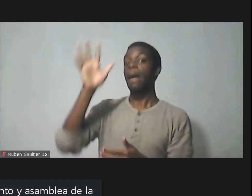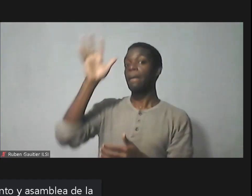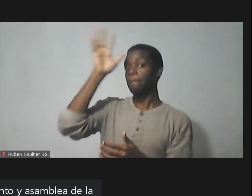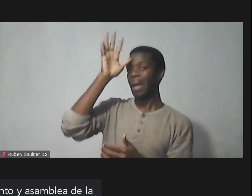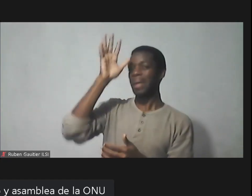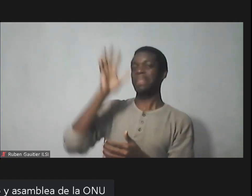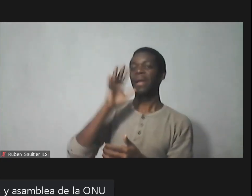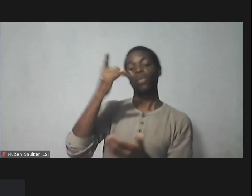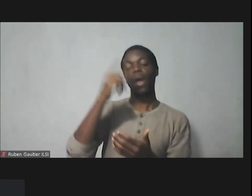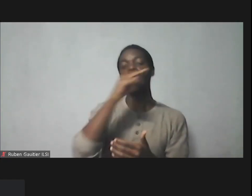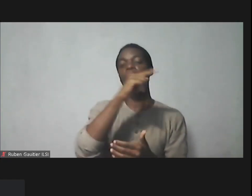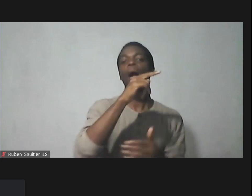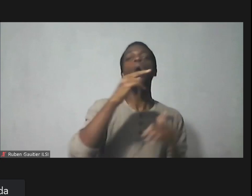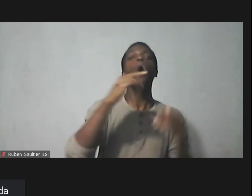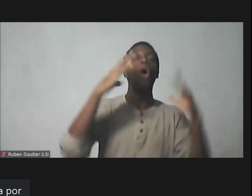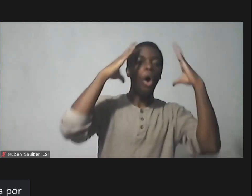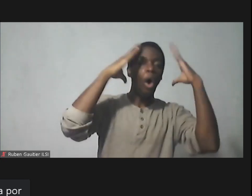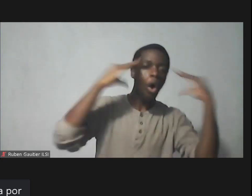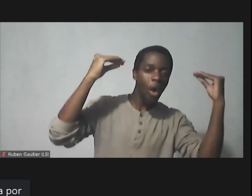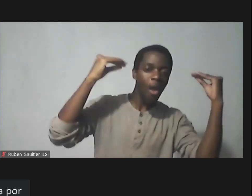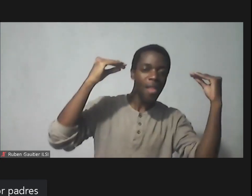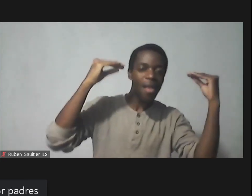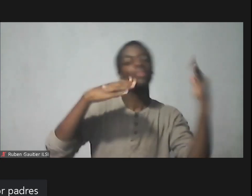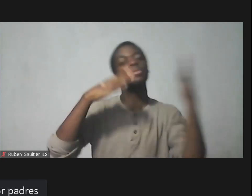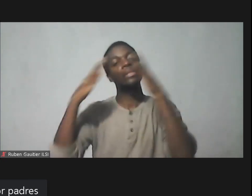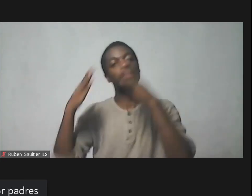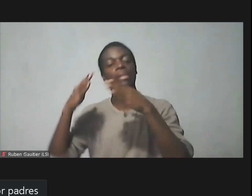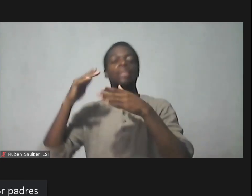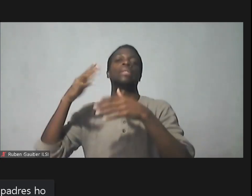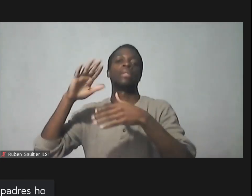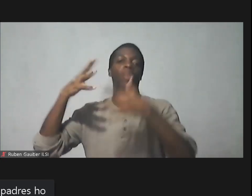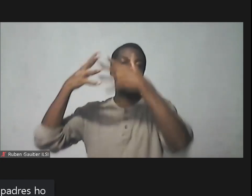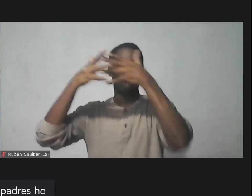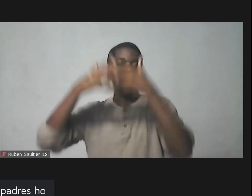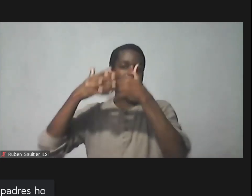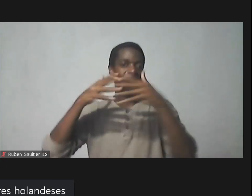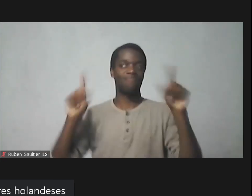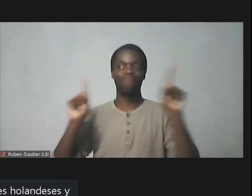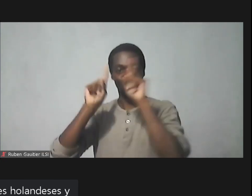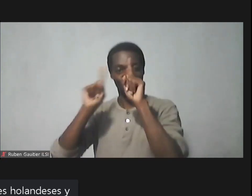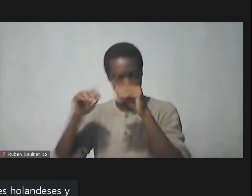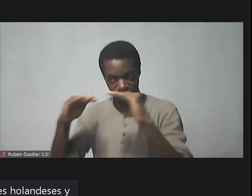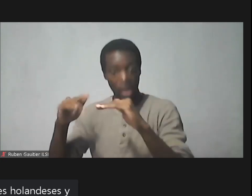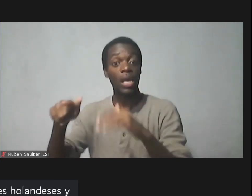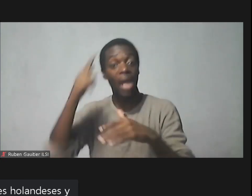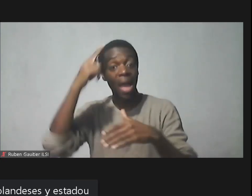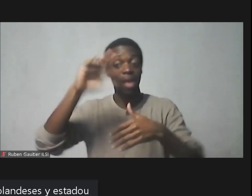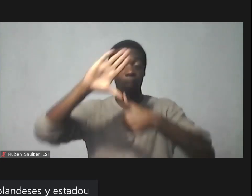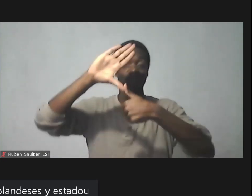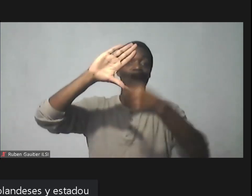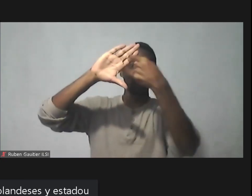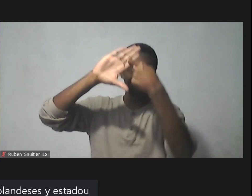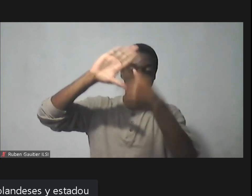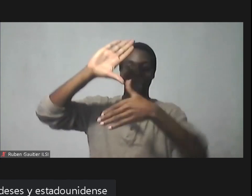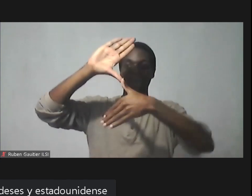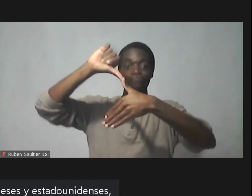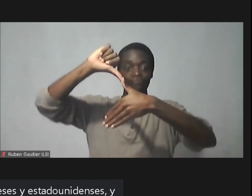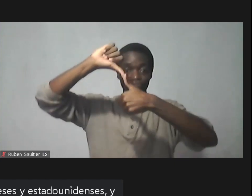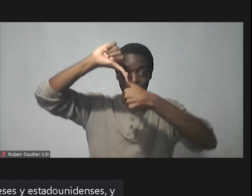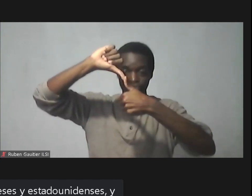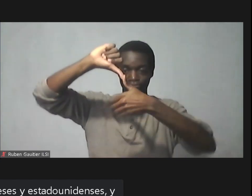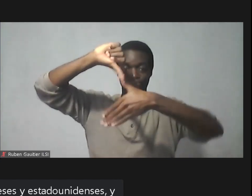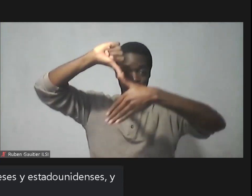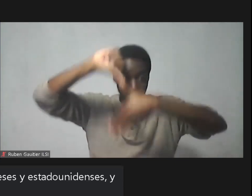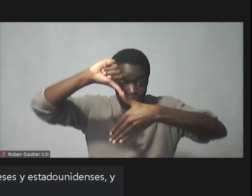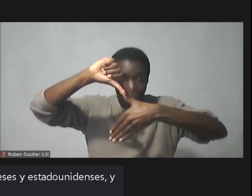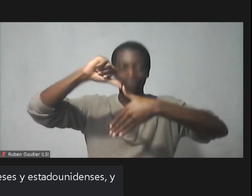ha vivido y trabajado además en América del Norte, América Central, América del Sur, Europa, Asia y en la nación